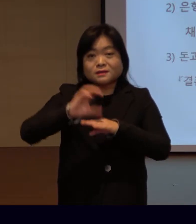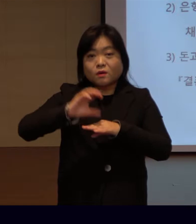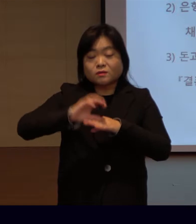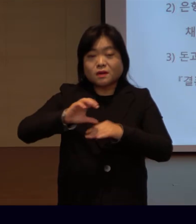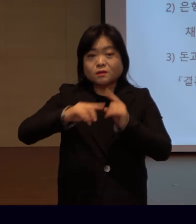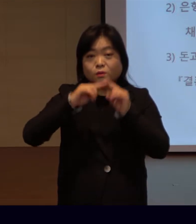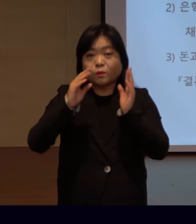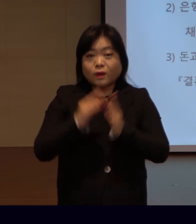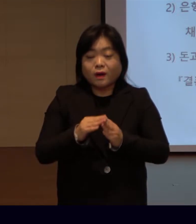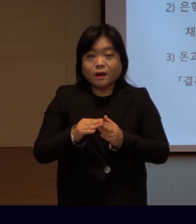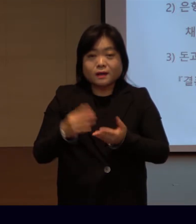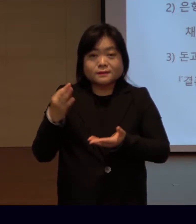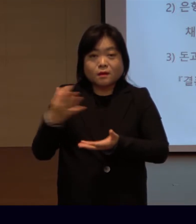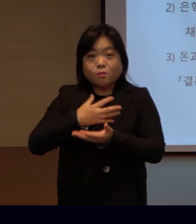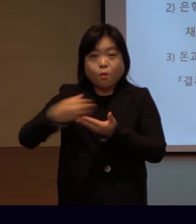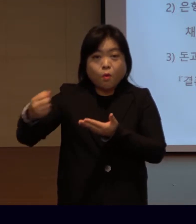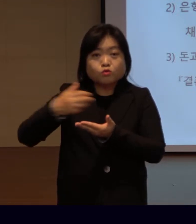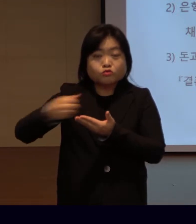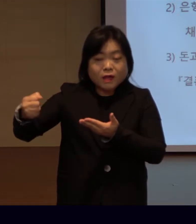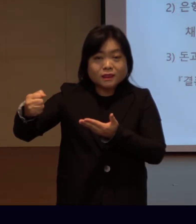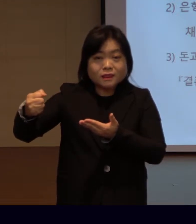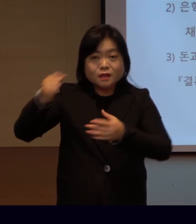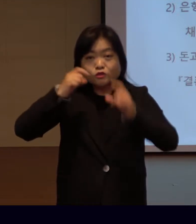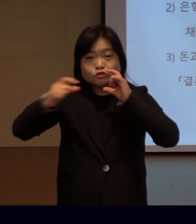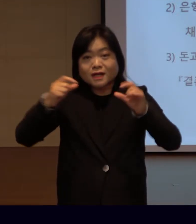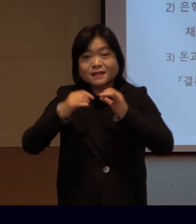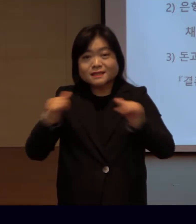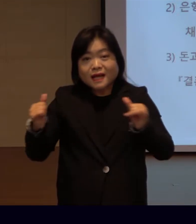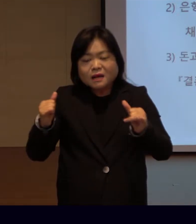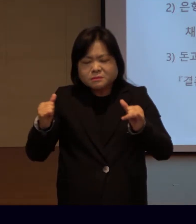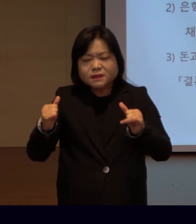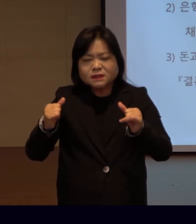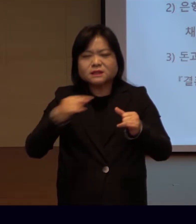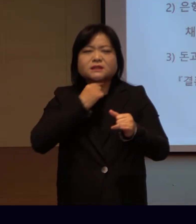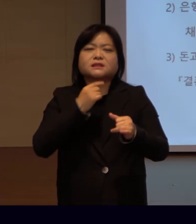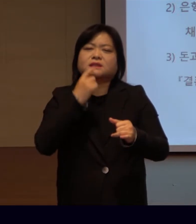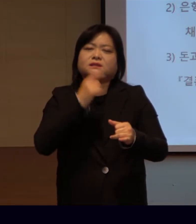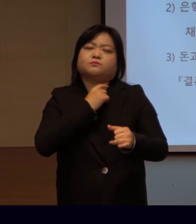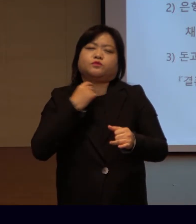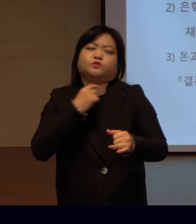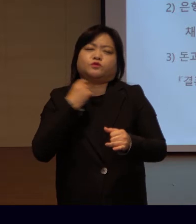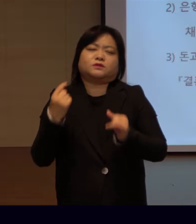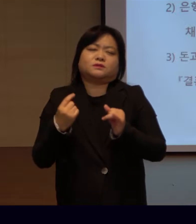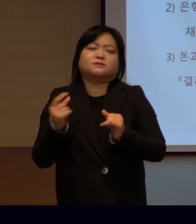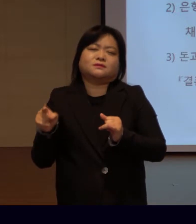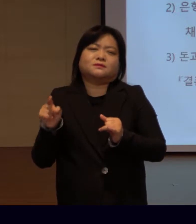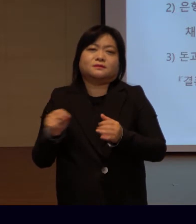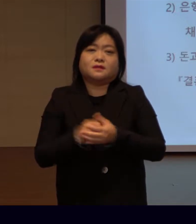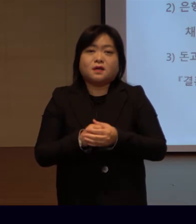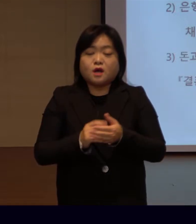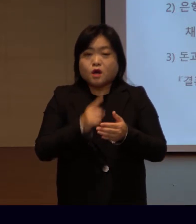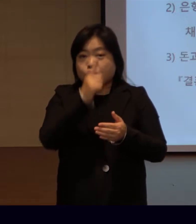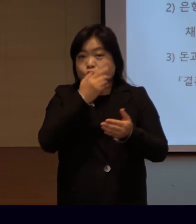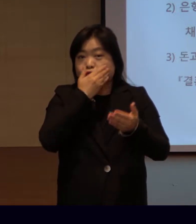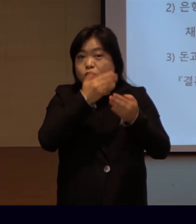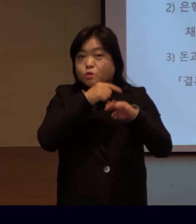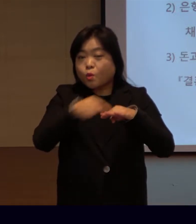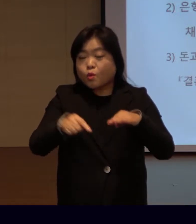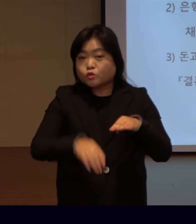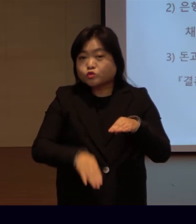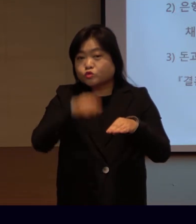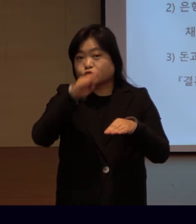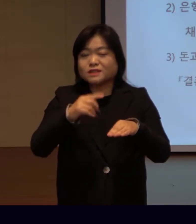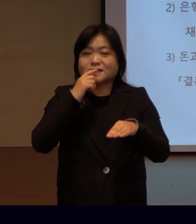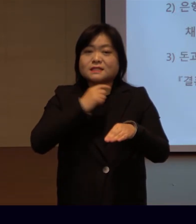몰수를 주장을 한 사람 자신이 사제입니다. 주교였어요. 뭐 귀족 출신의 주교인데 이 사람이